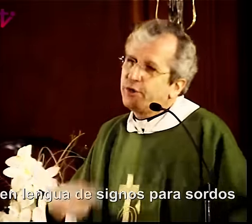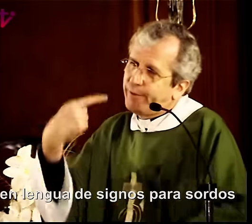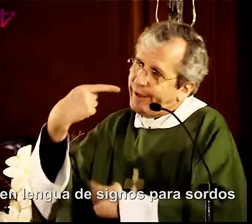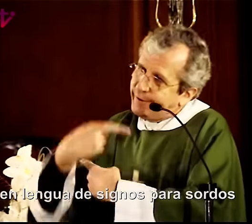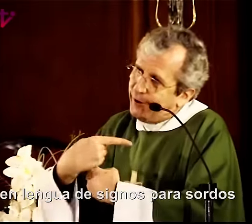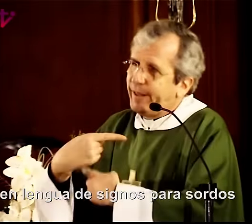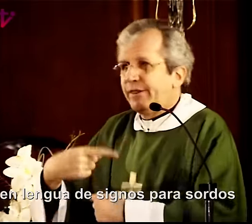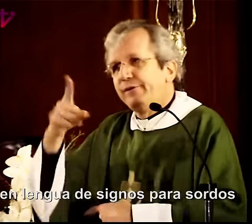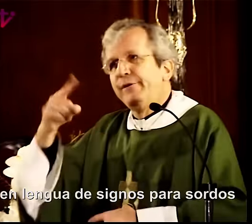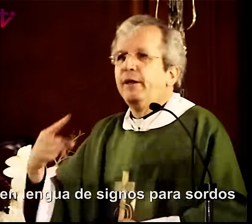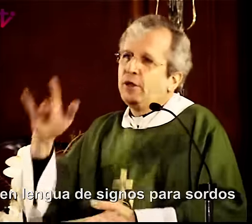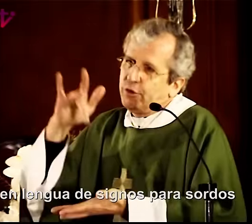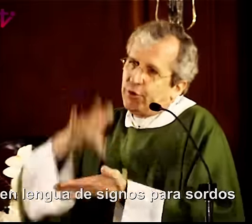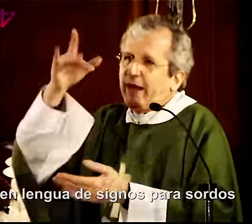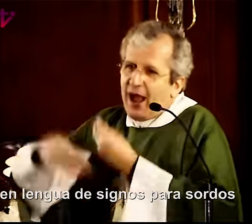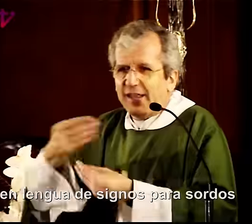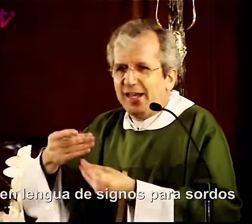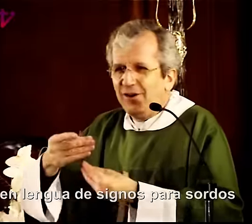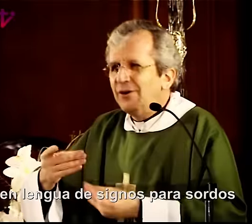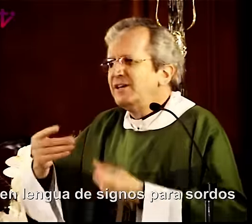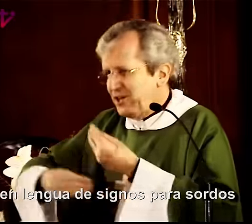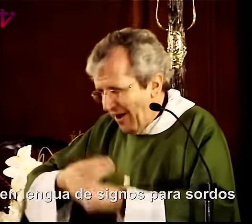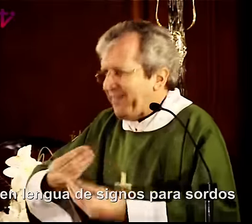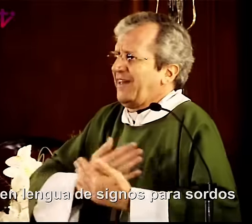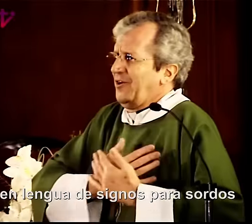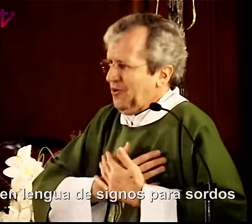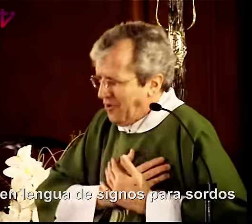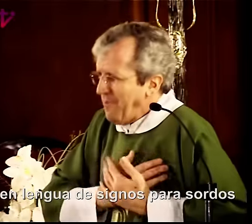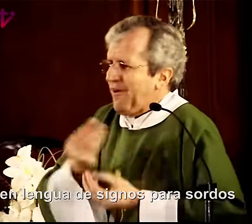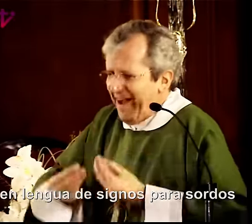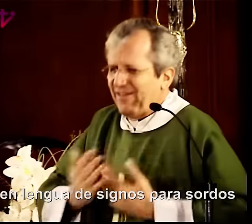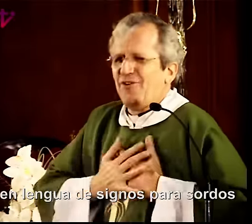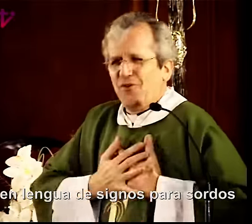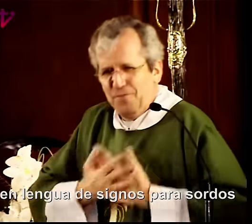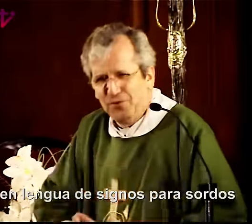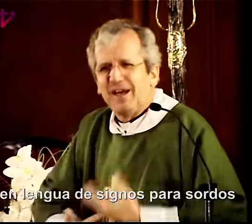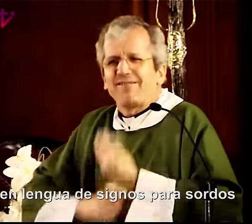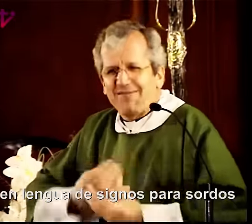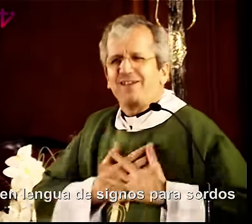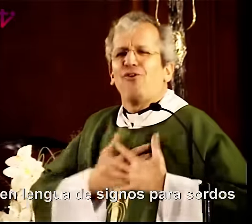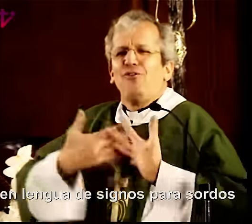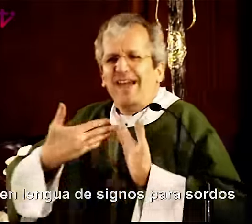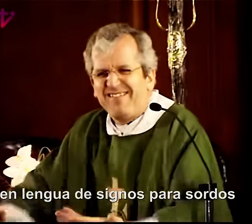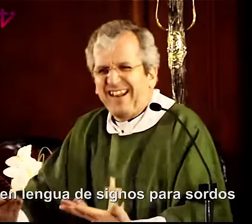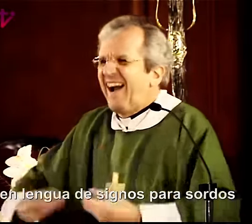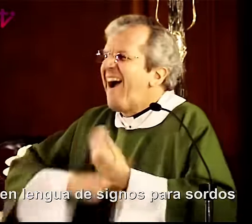porque obligación toca hacerlo, sino hacerlo con amor, hacerlo con voluntad, hacerlo con entrega,